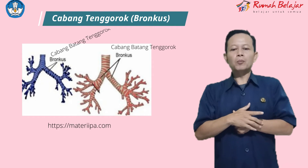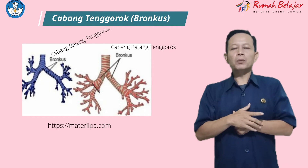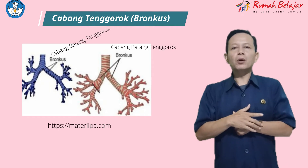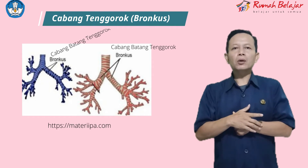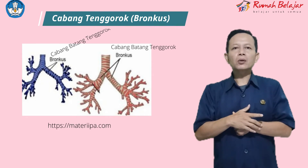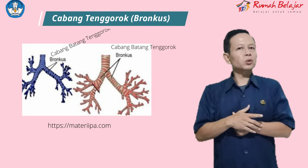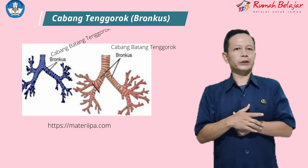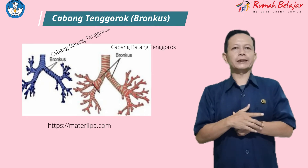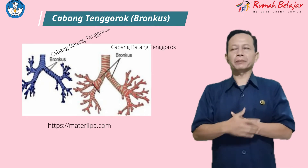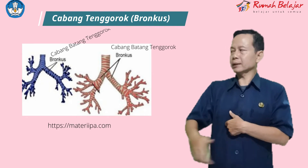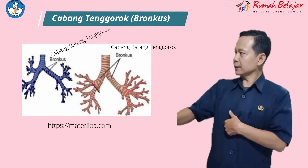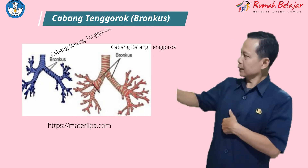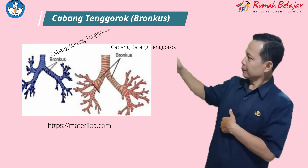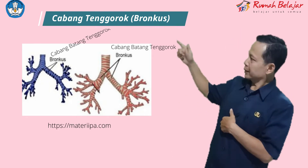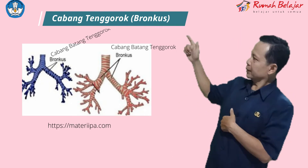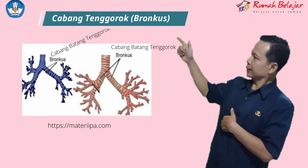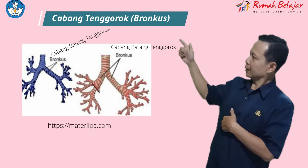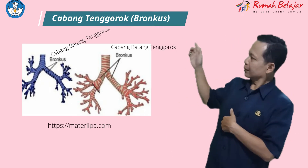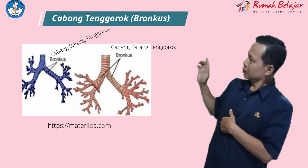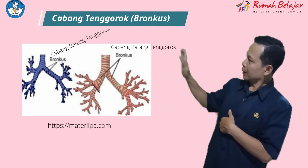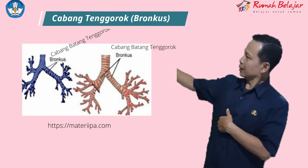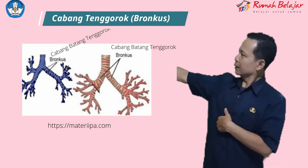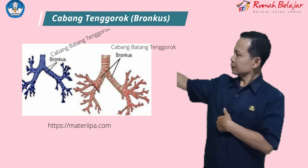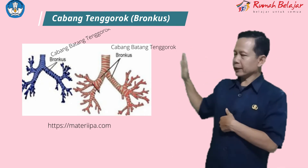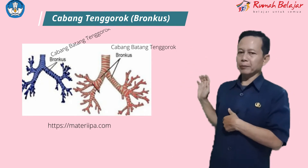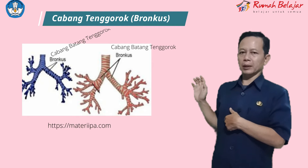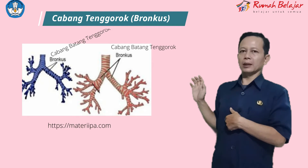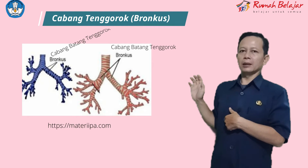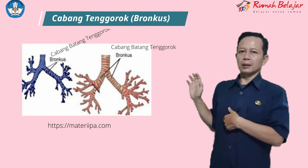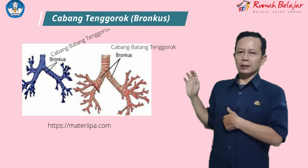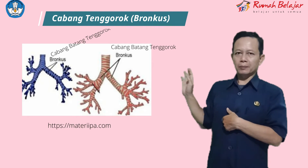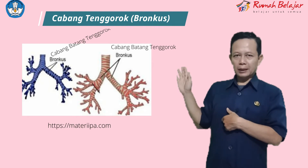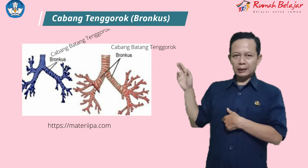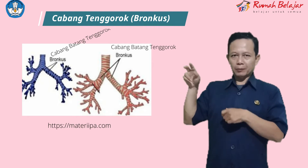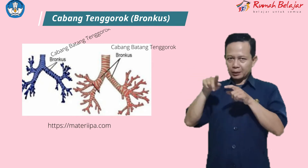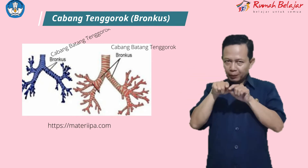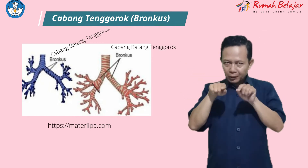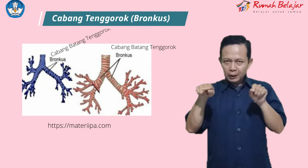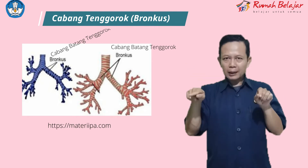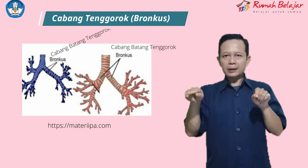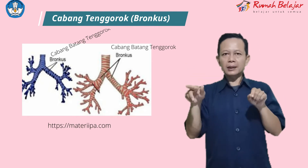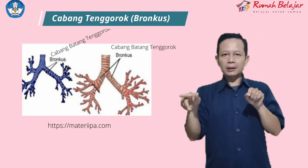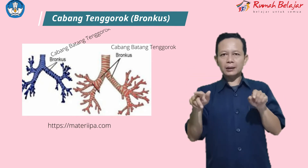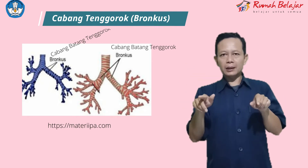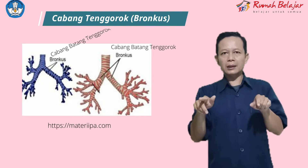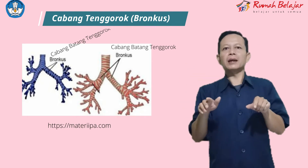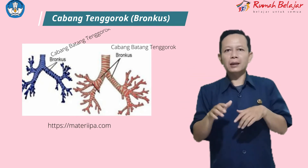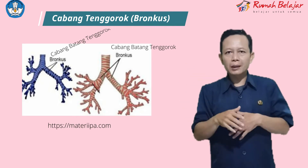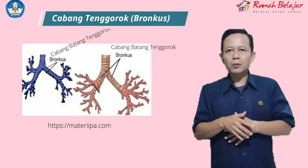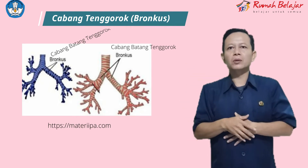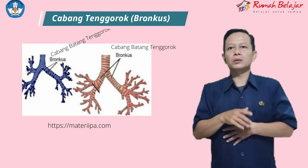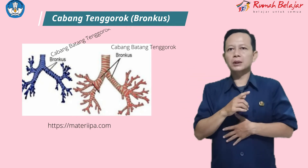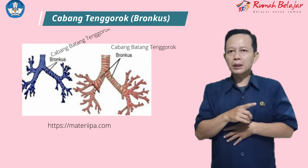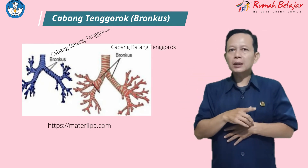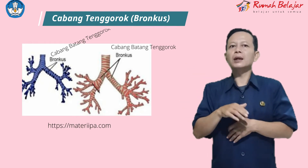disebutnya bronkus. Perhatikan gambar ini, ada 2 skema, di mana yang bercabang 2 kiri dan kanan